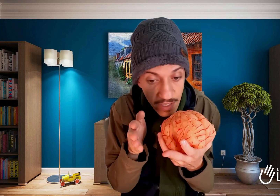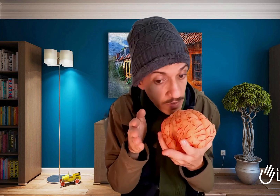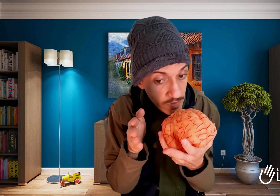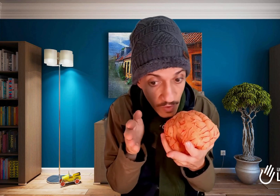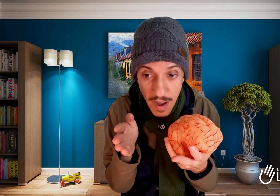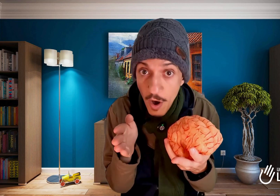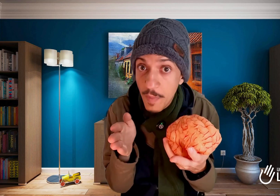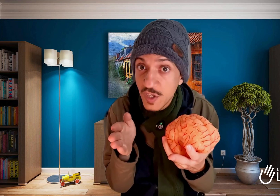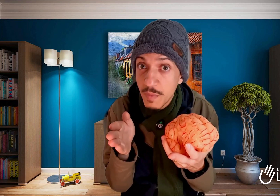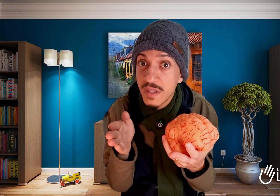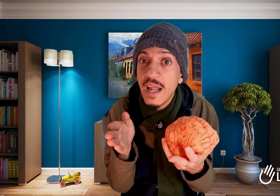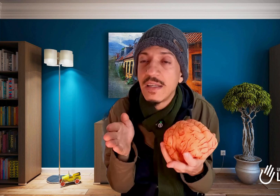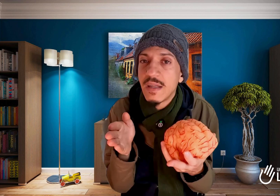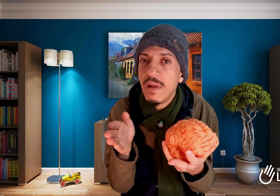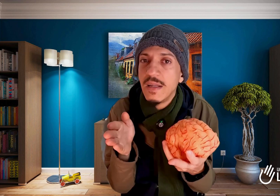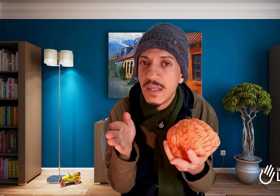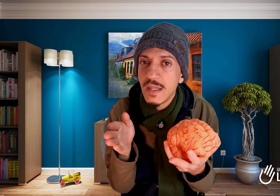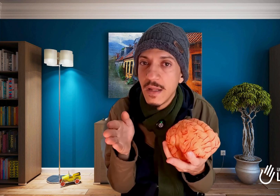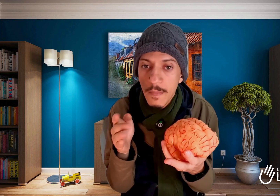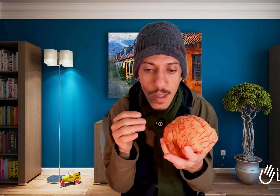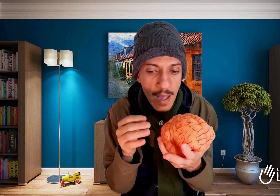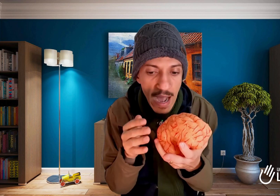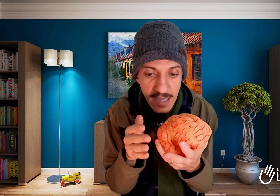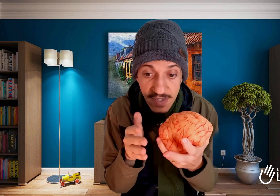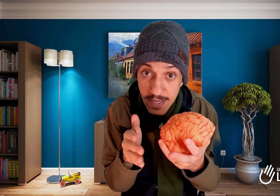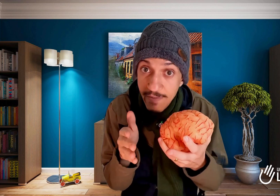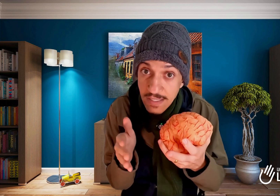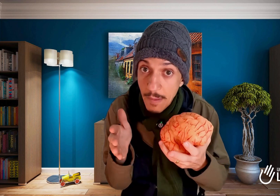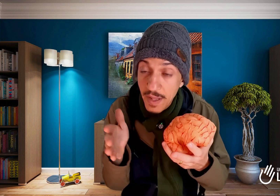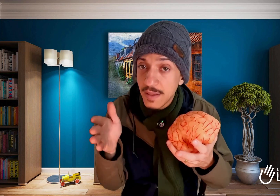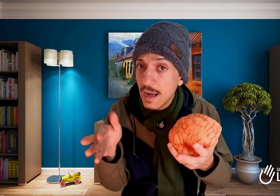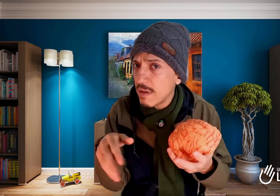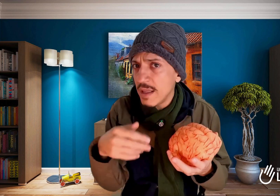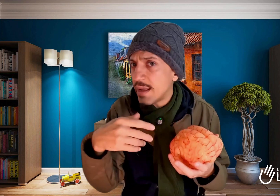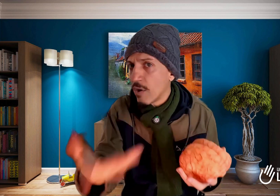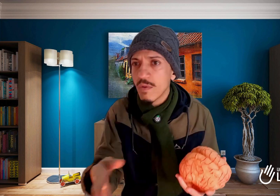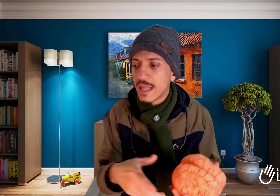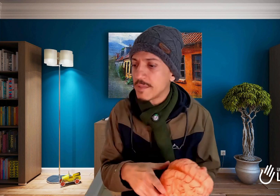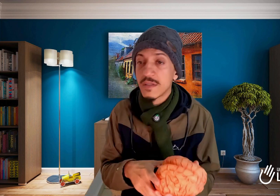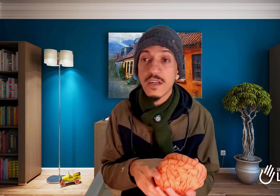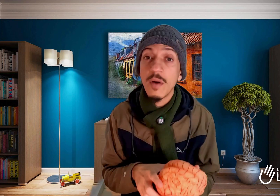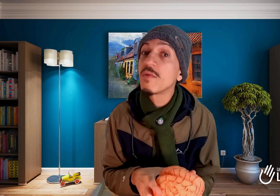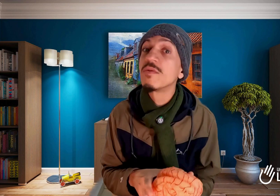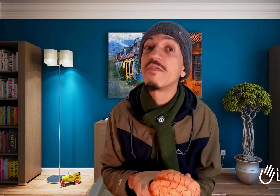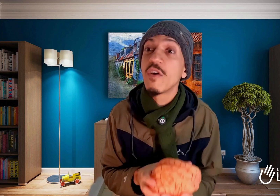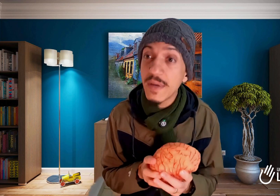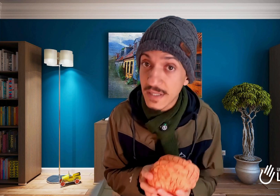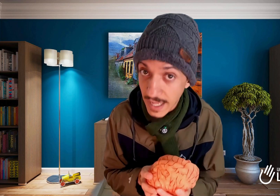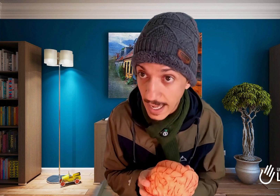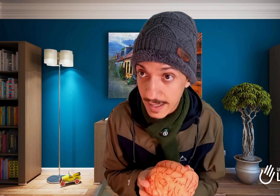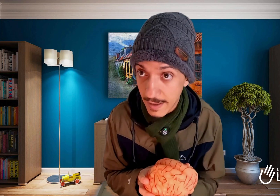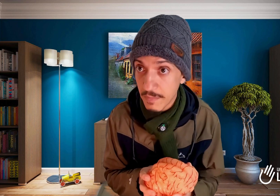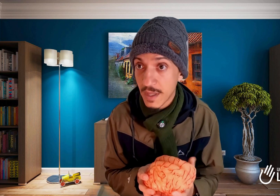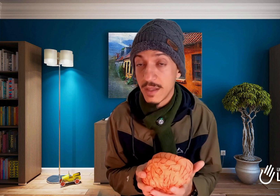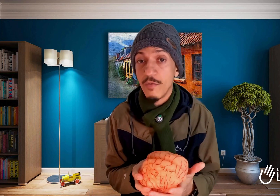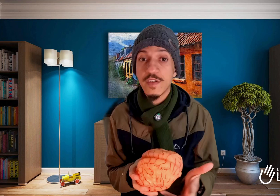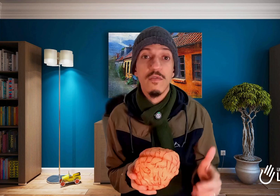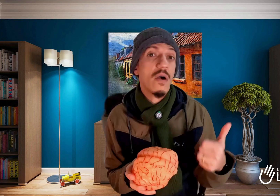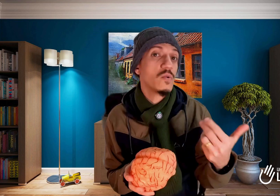transformar realmente em uma trilha estabelecida, às vezes ele vai se abrir tanto em que daqui a algum tempo se transforma inclusive em uma estrada, que talvez um calçar e